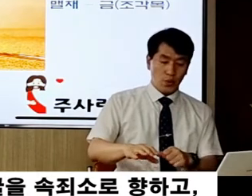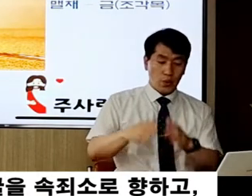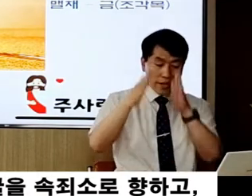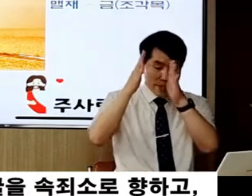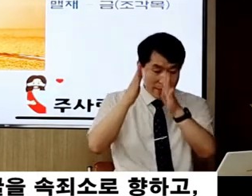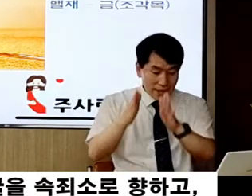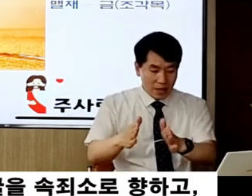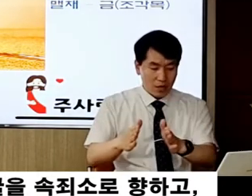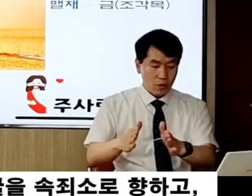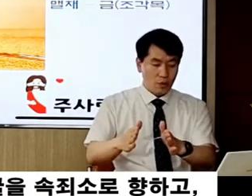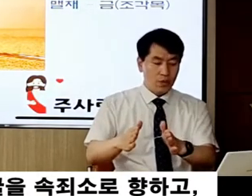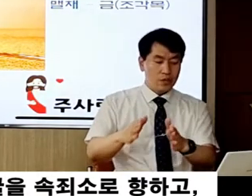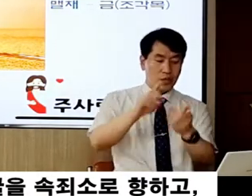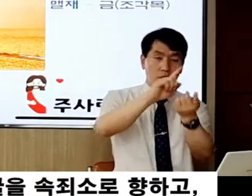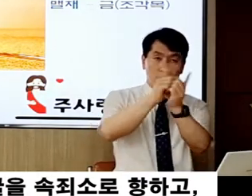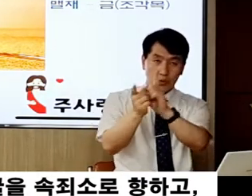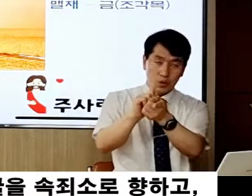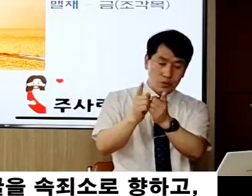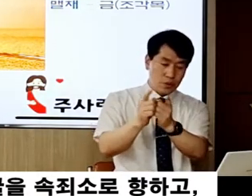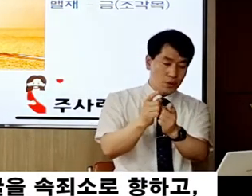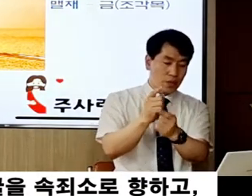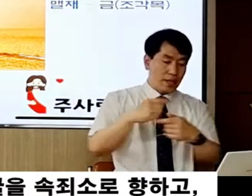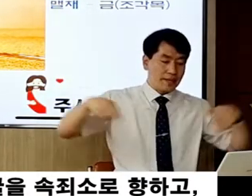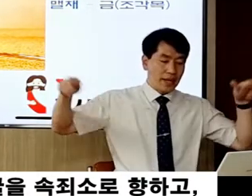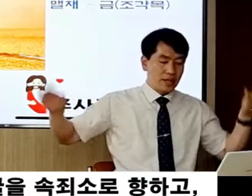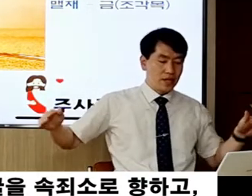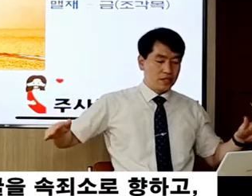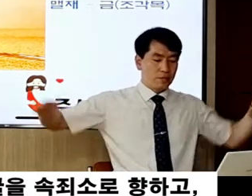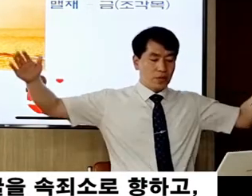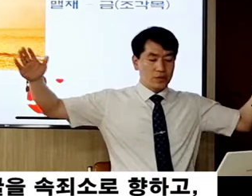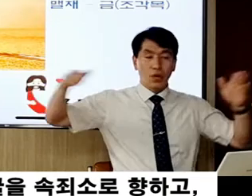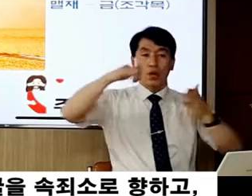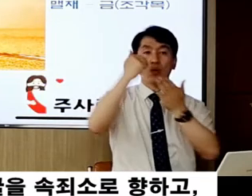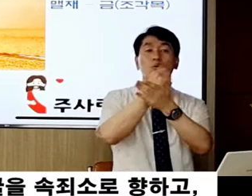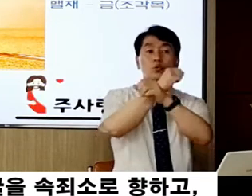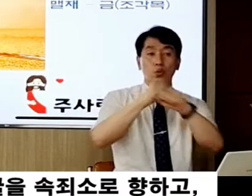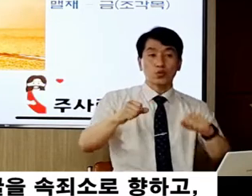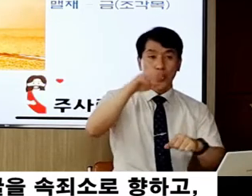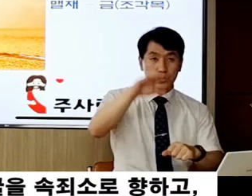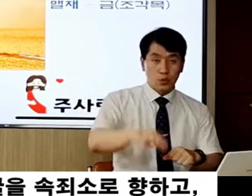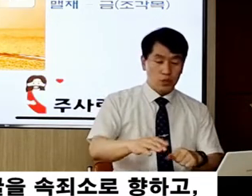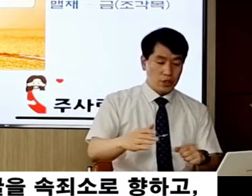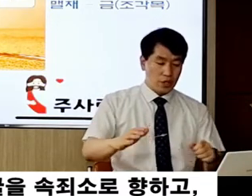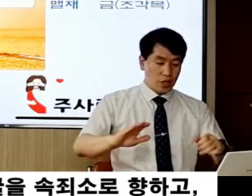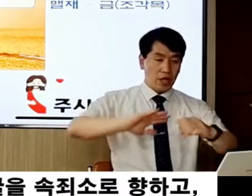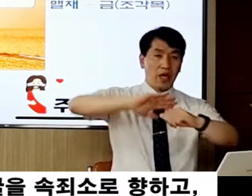속죄소로 향하고, 그다음에 서로 날개를 펴서 속죄소로